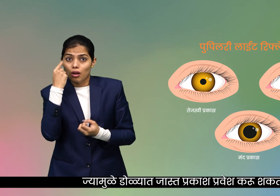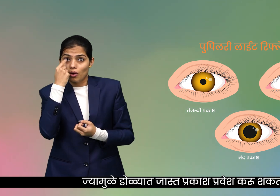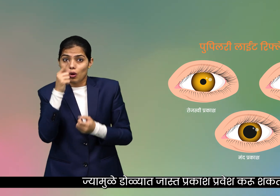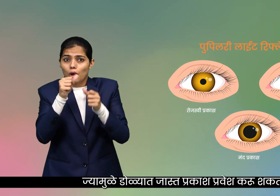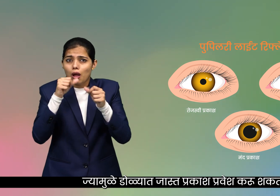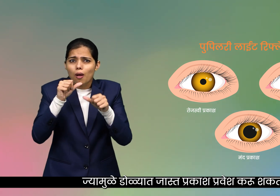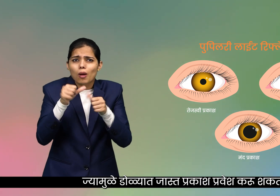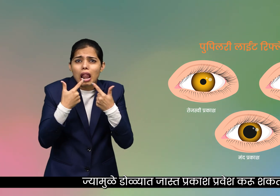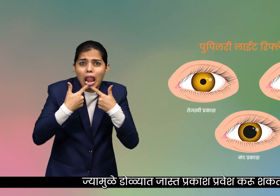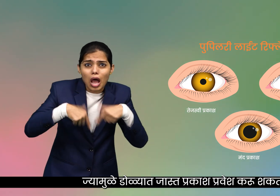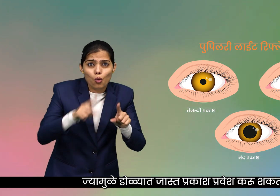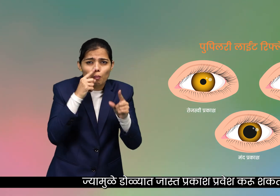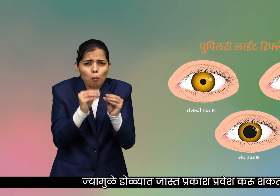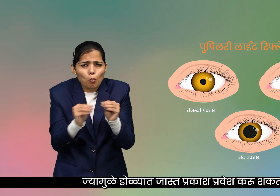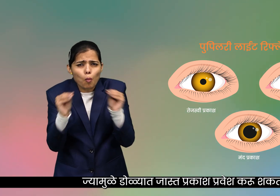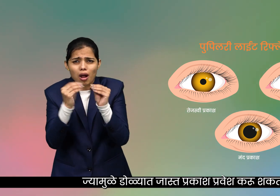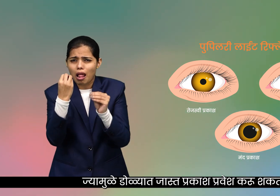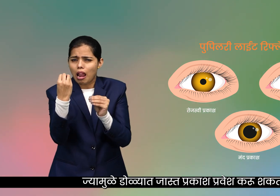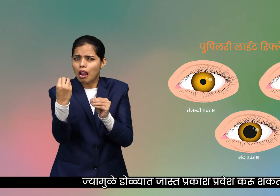ज्यामुळे डोळ्यात जास्त प्रकाश प्रवेश करू शकतो.